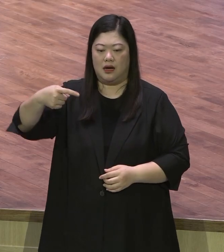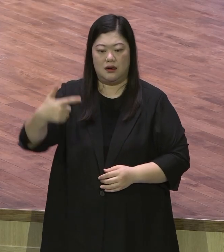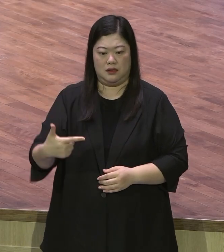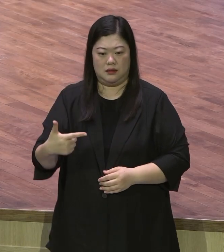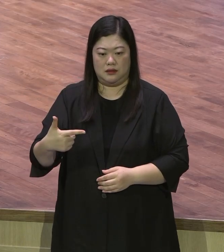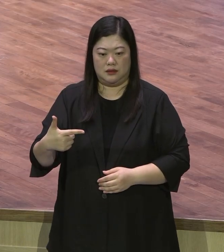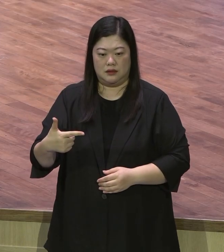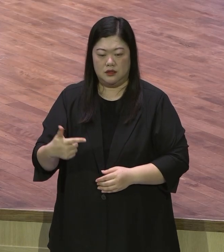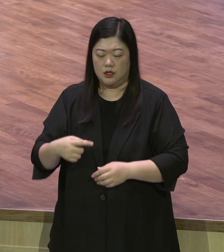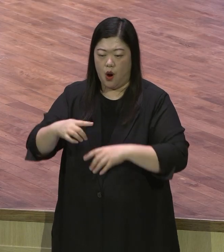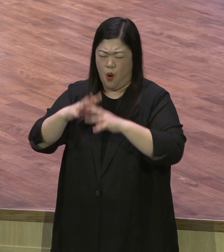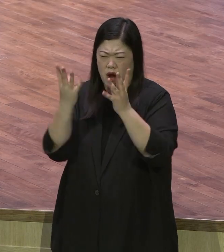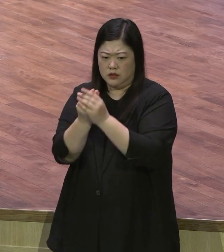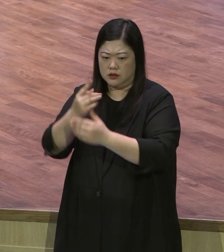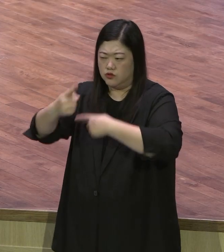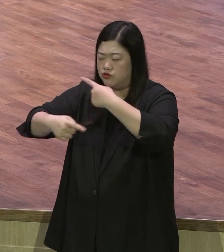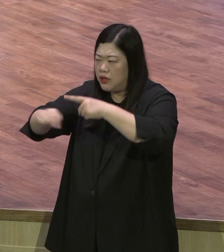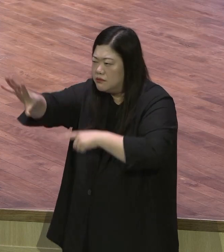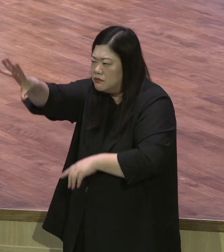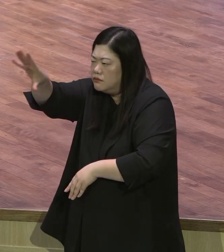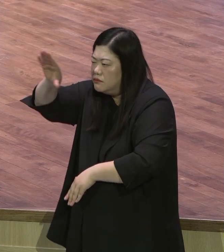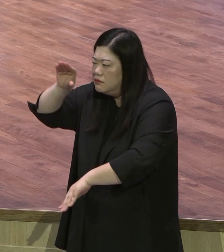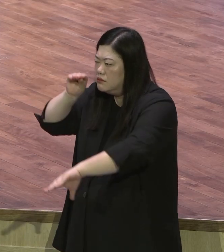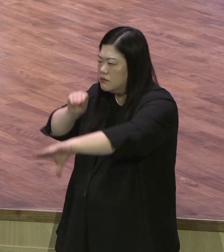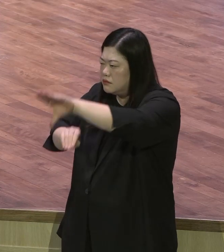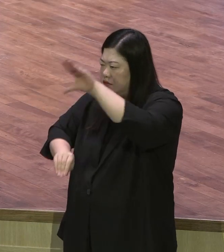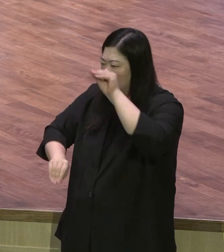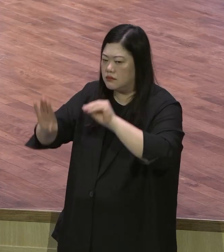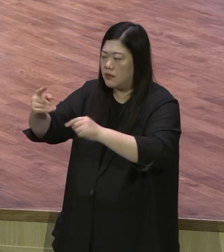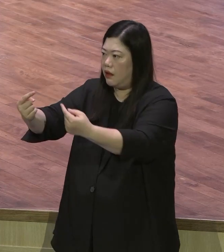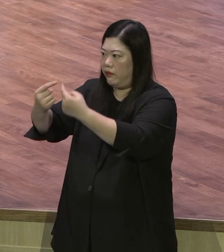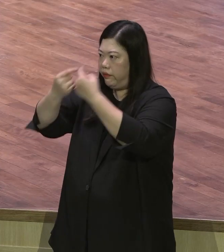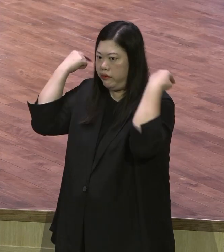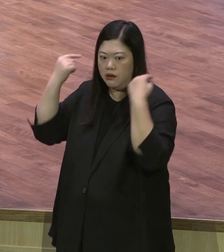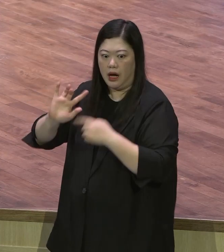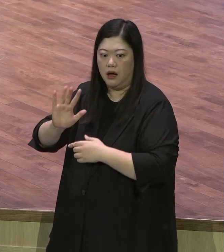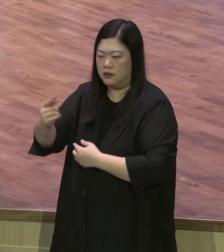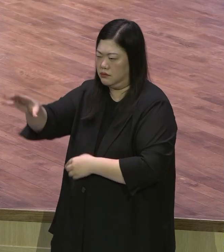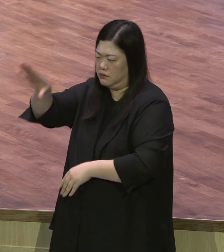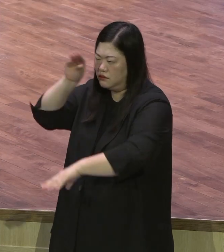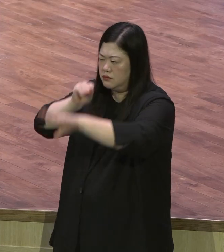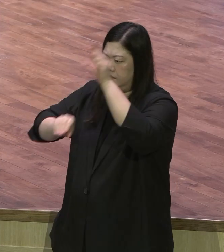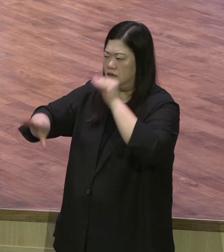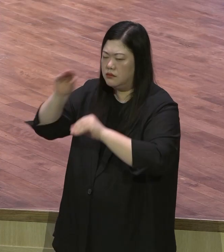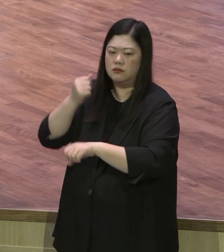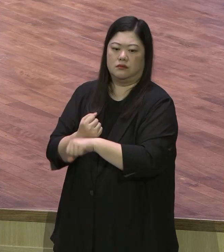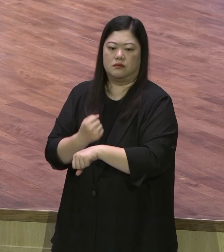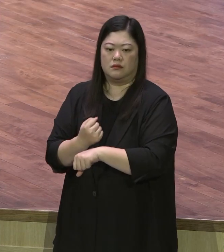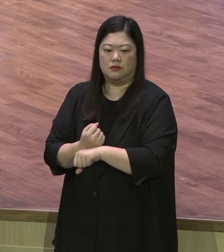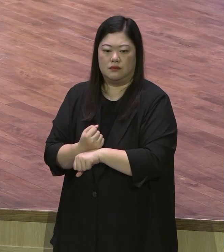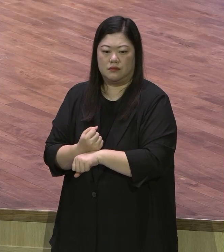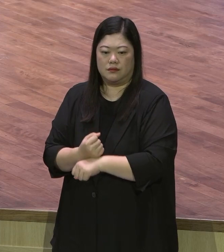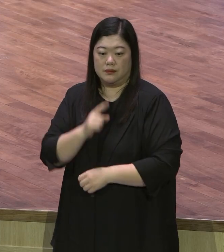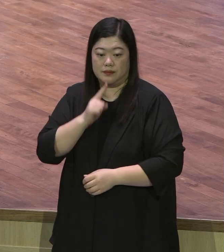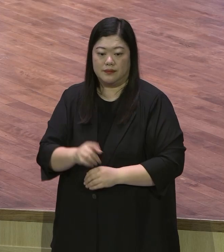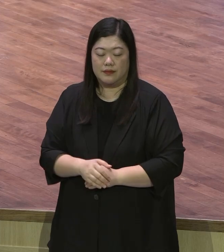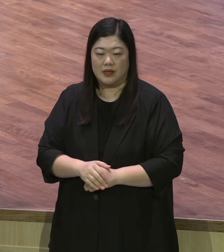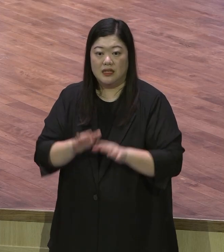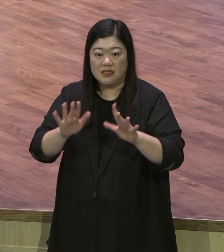집중해서 듣는다. 지금 현장 예배 참석 인원은 없고 거의 다 지금 다 온라인으로 줌으로 지금 예배를